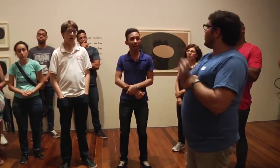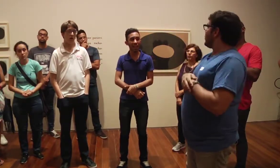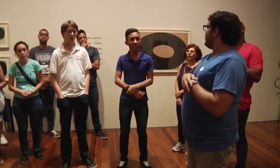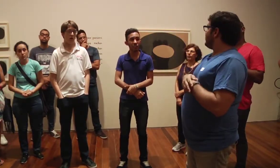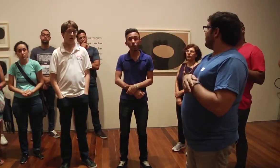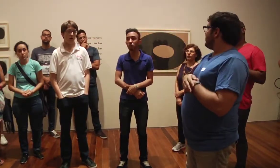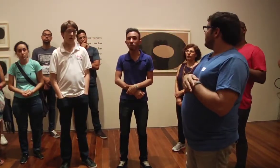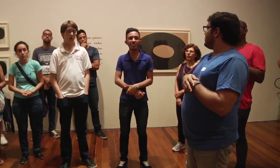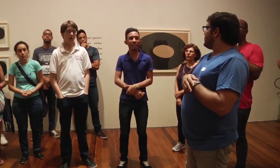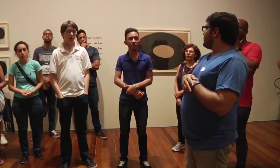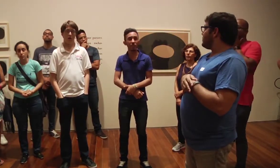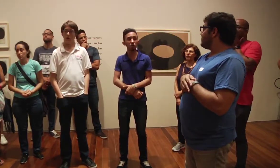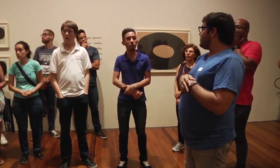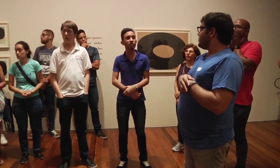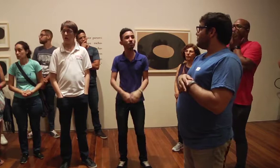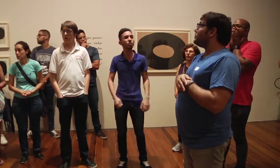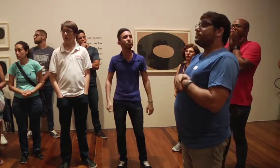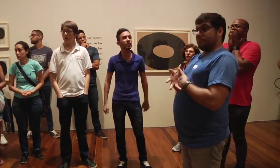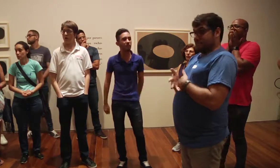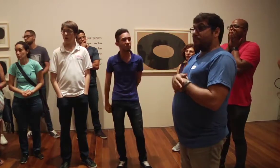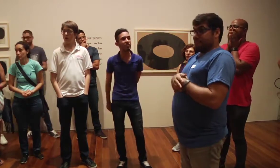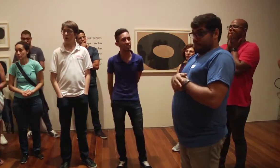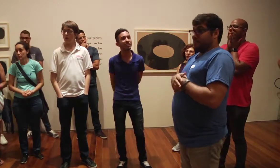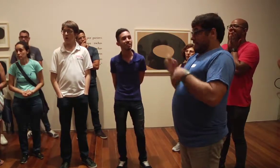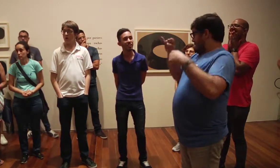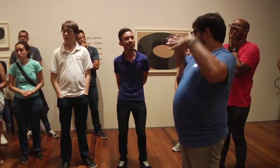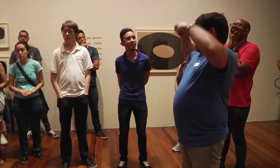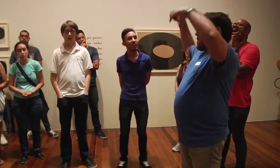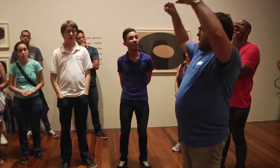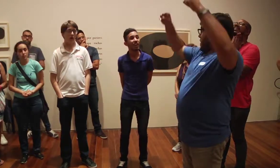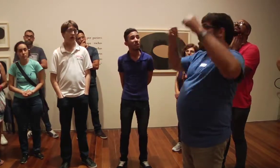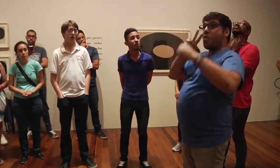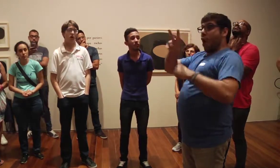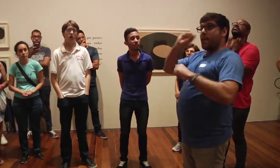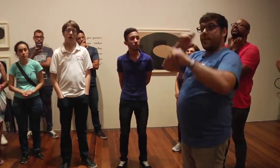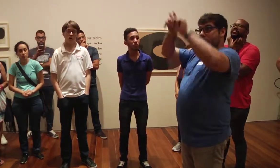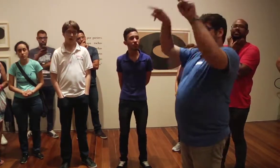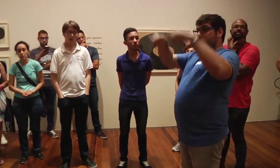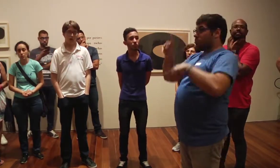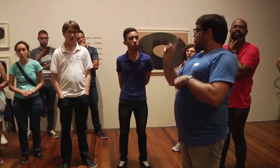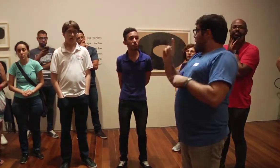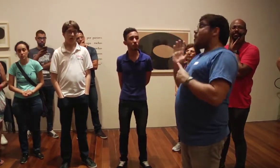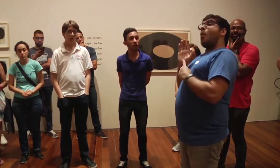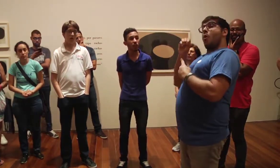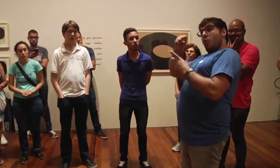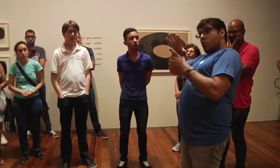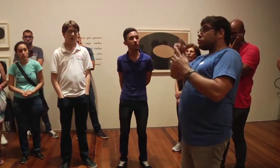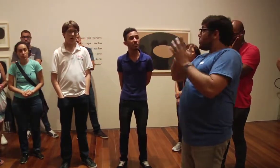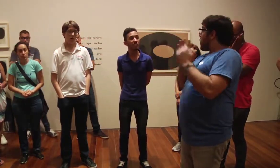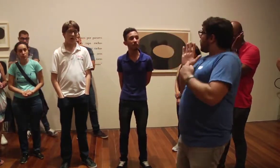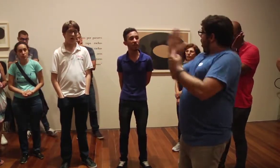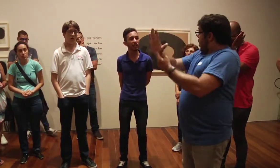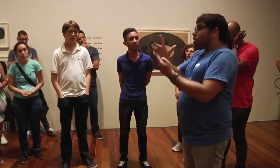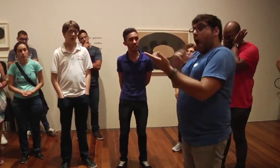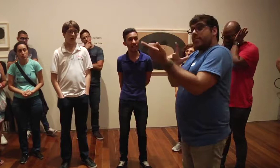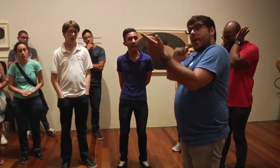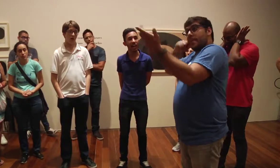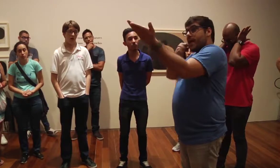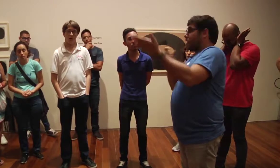apagar, nós não vemos mais nada, ficamos presos numa escuridão. Porque se tudo estiver escuro, nós perdemos essa referência. A luz é